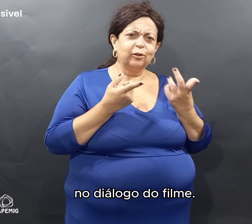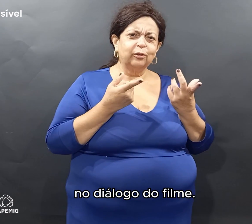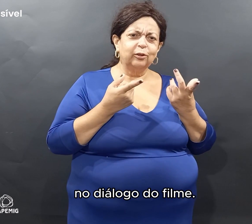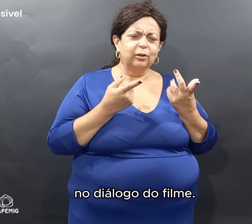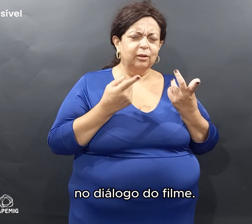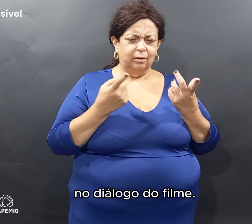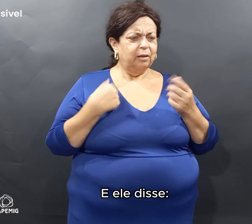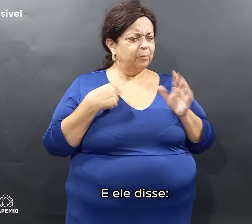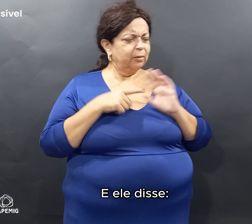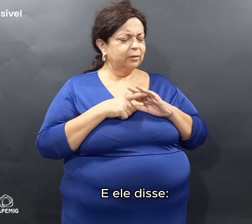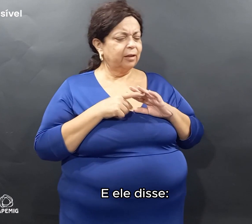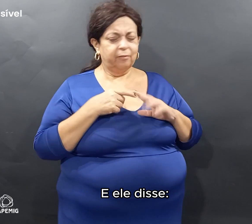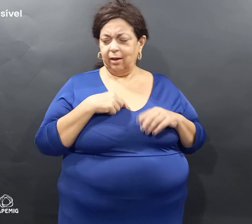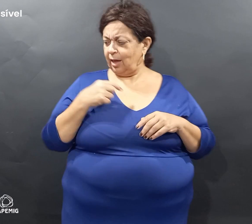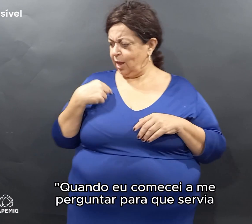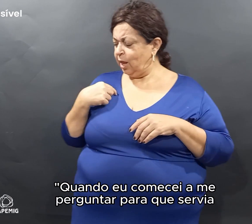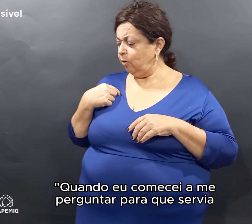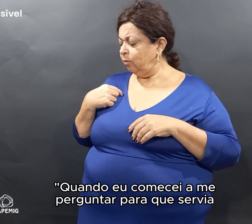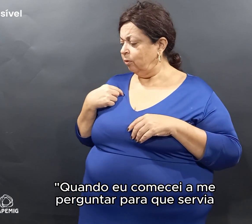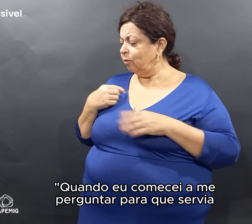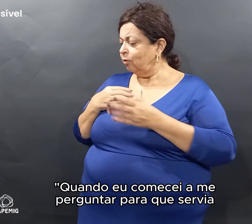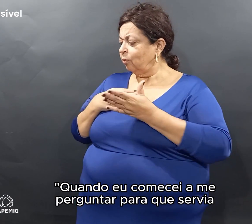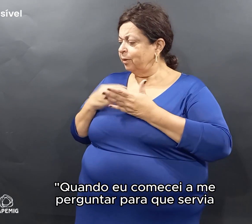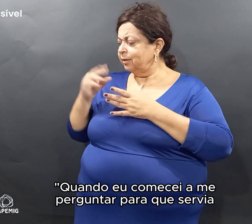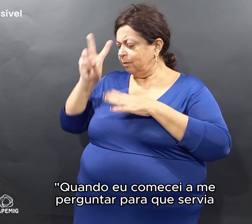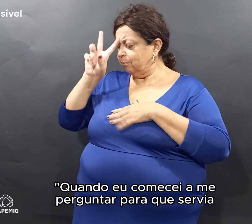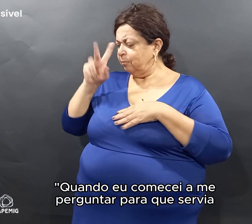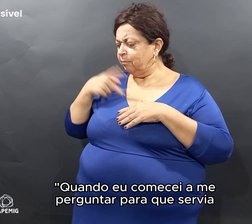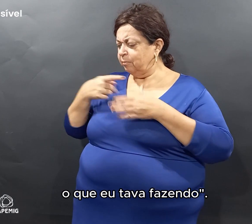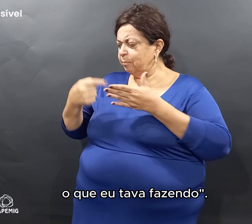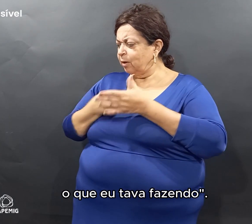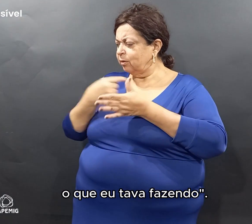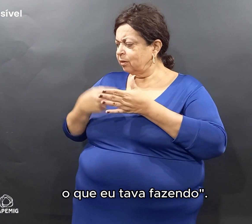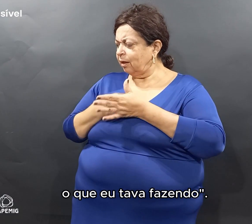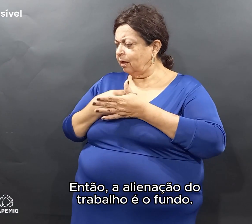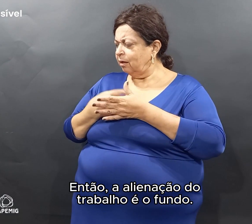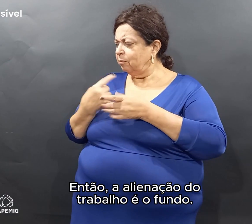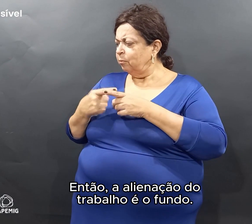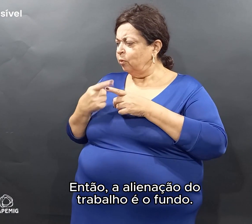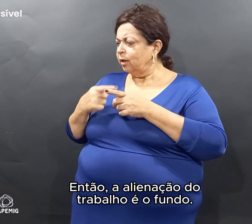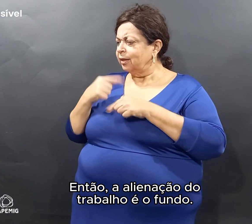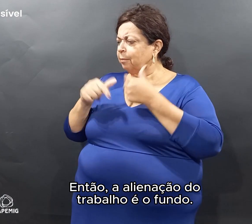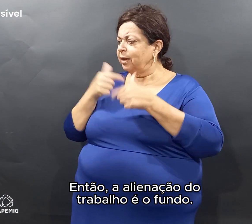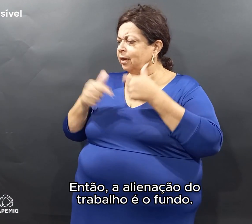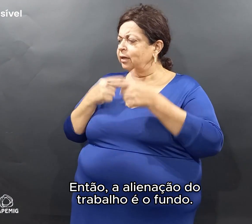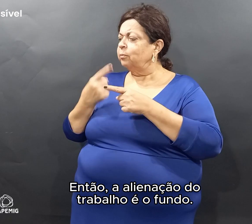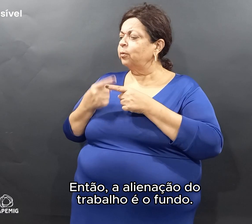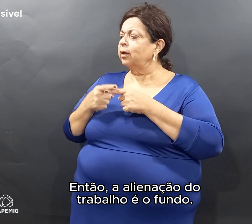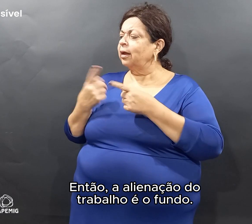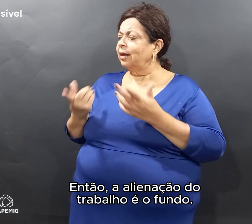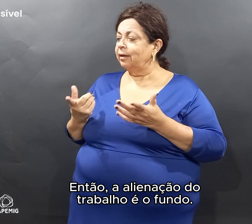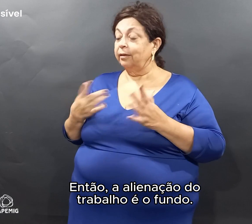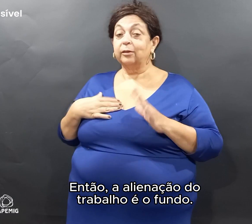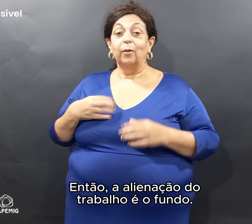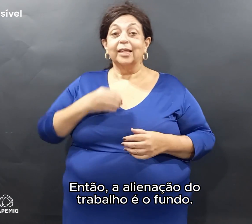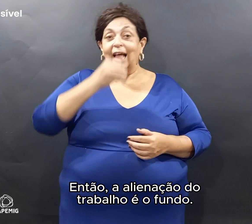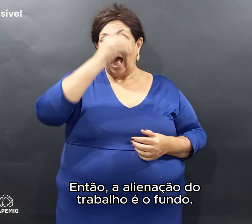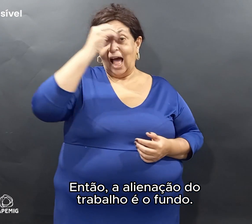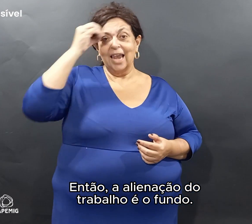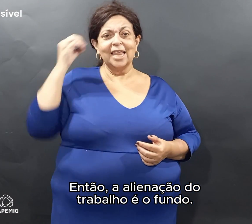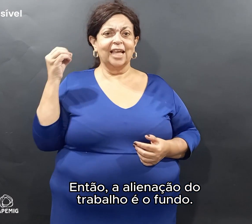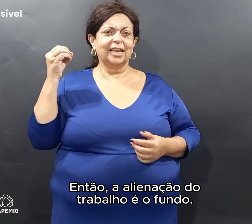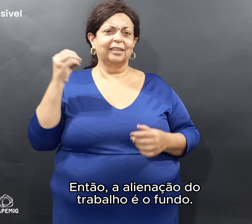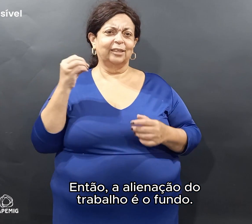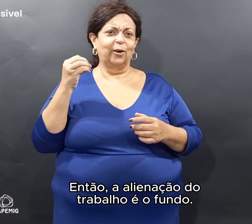No diálogo do filme. E ele disse: quando eu comecei a me perguntar para que servia o que eu estava fazendo. Então, a alienação do trabalho é